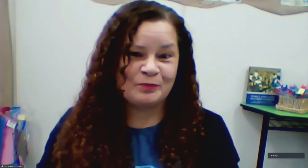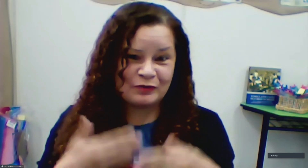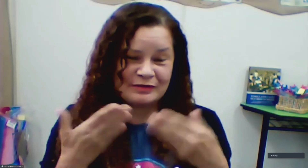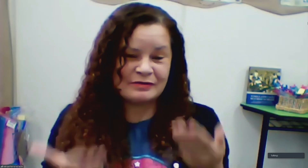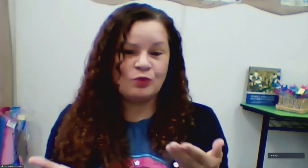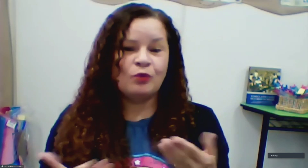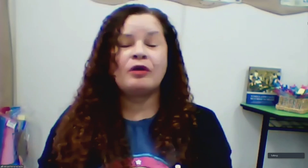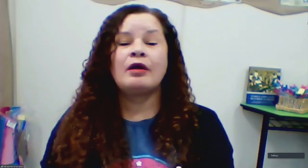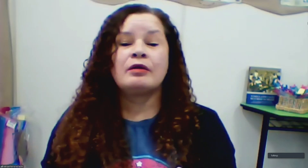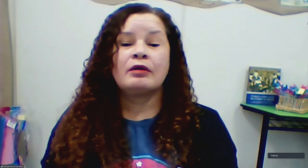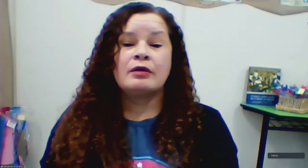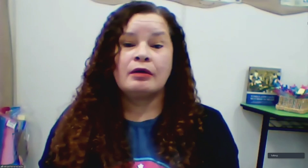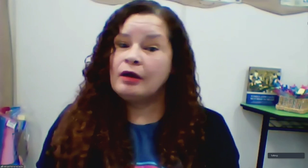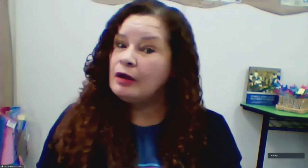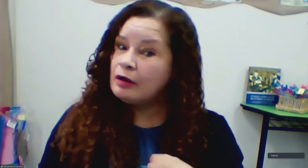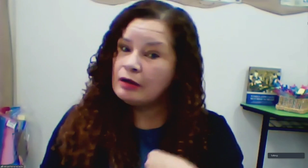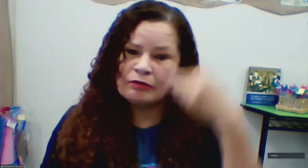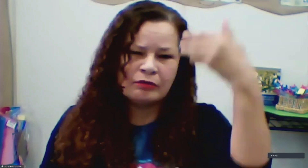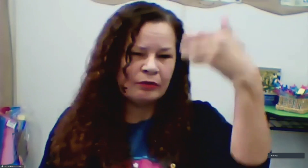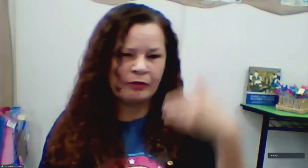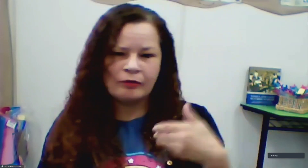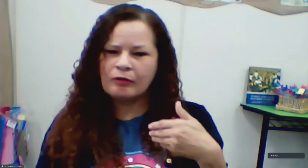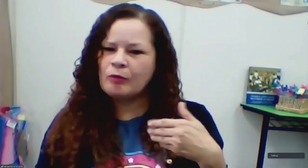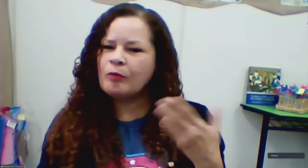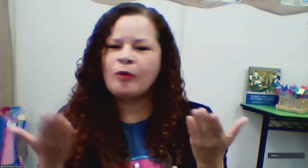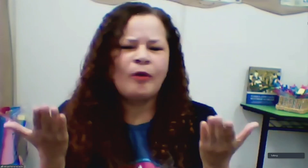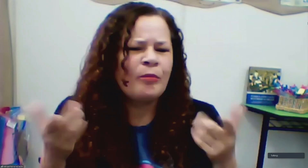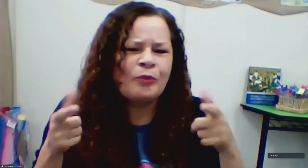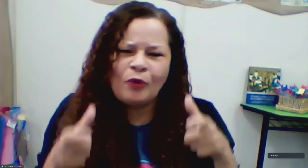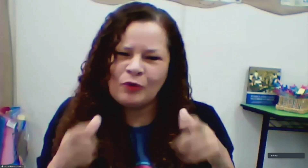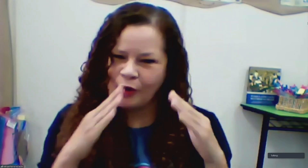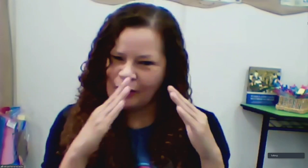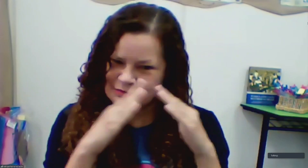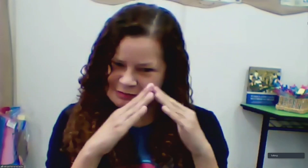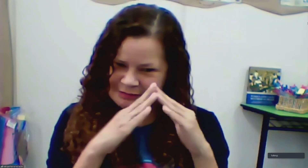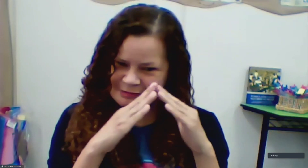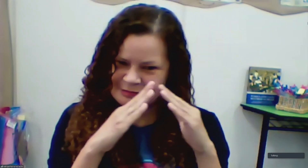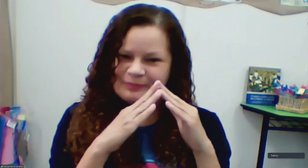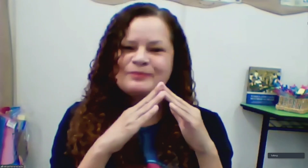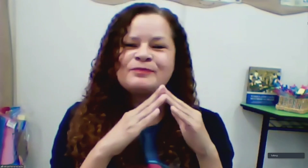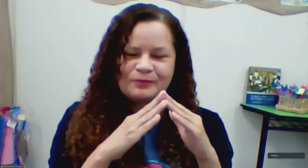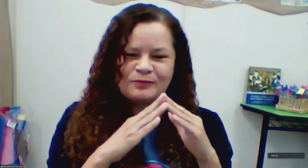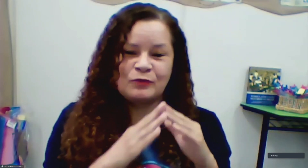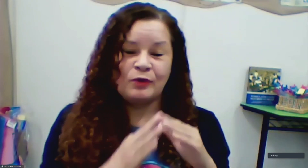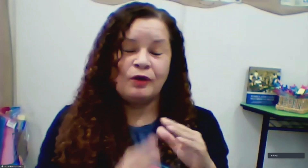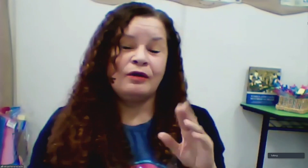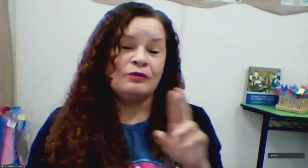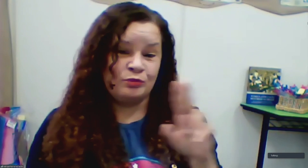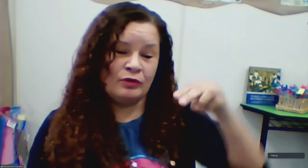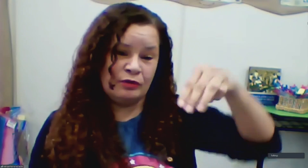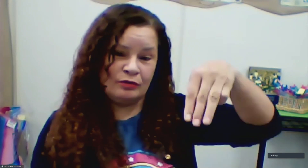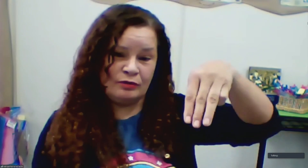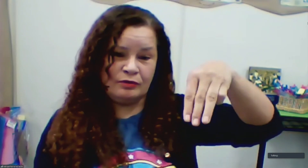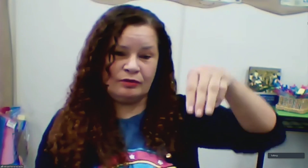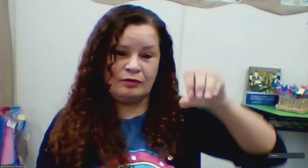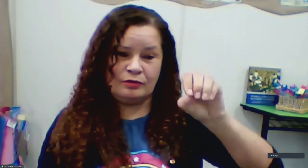eu vou explicar para vocês onde é minha casa. Eu moro em Mogi das